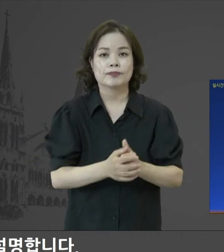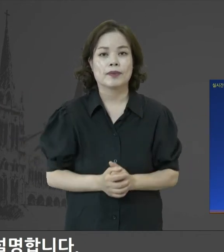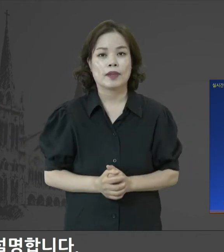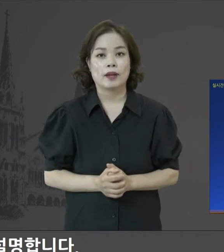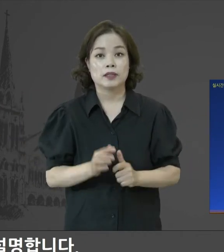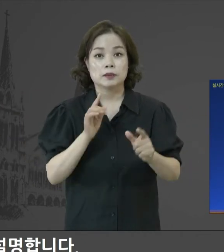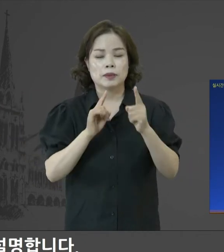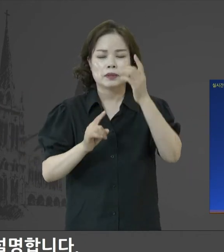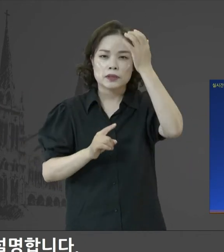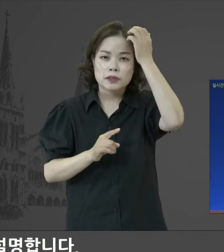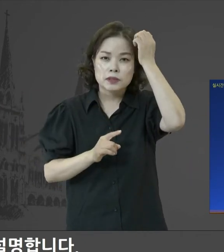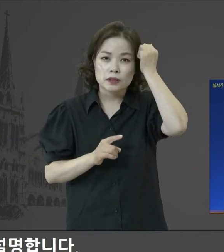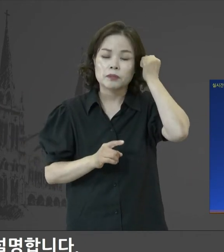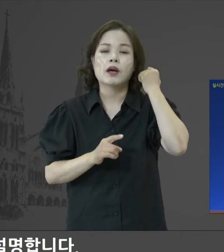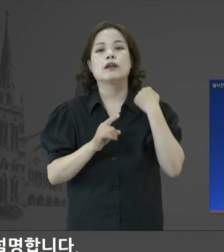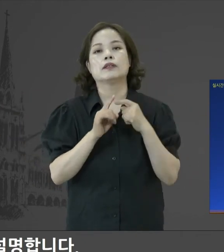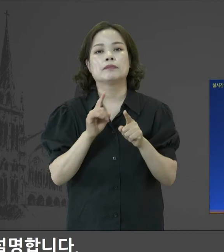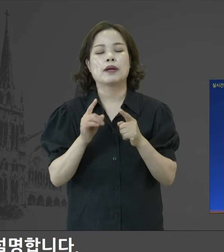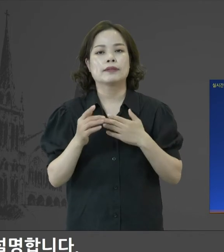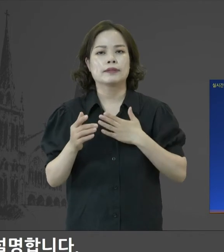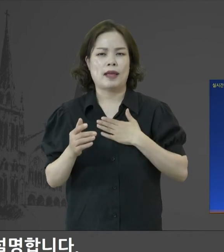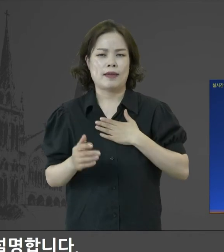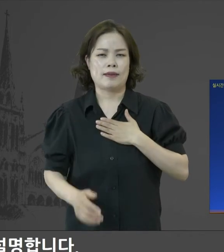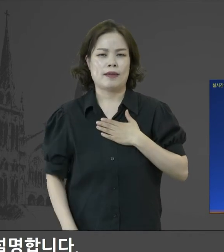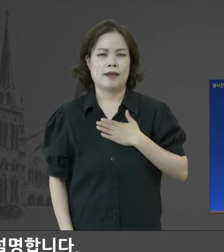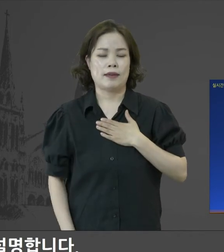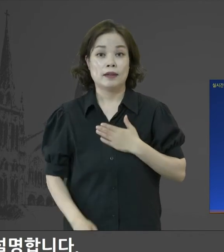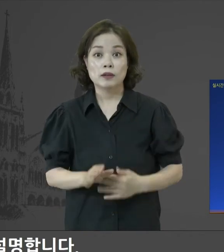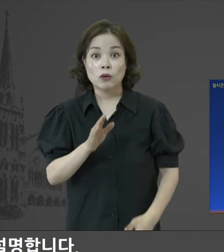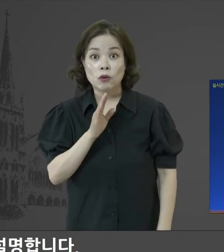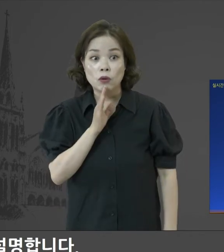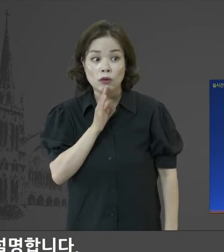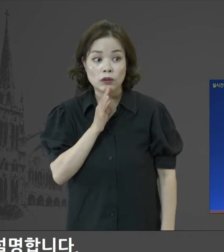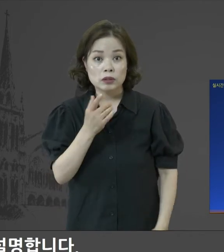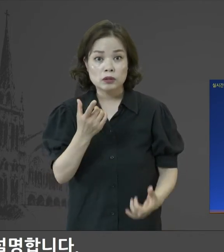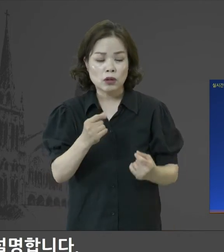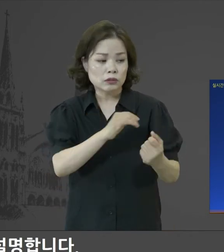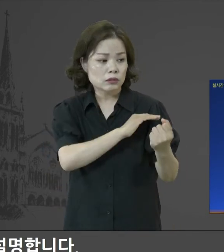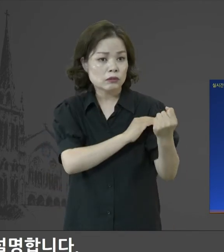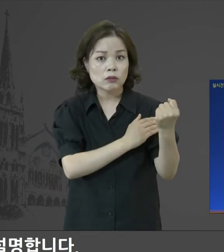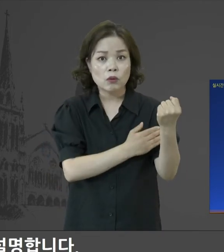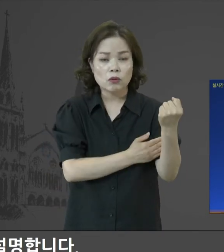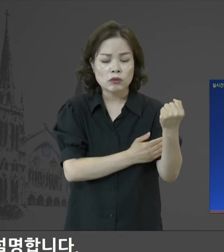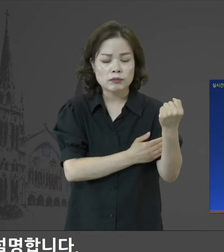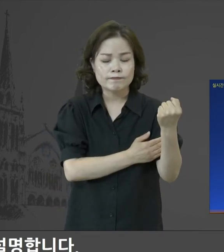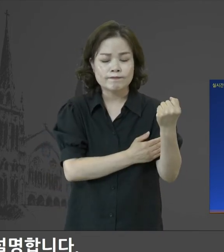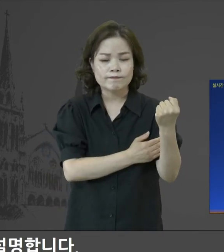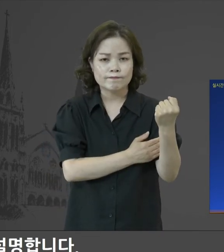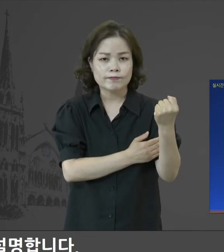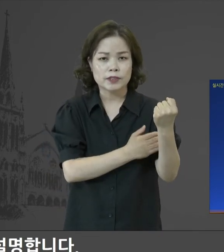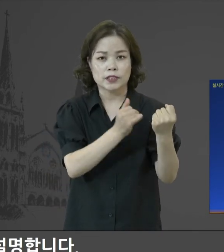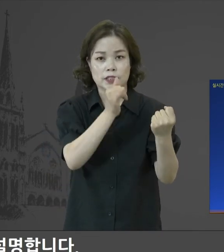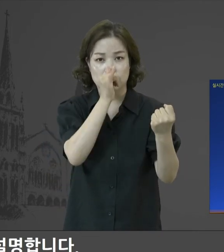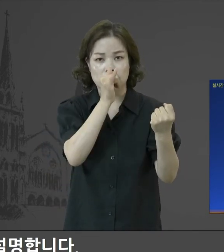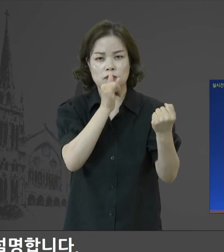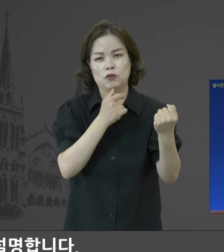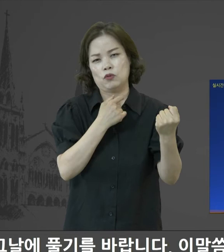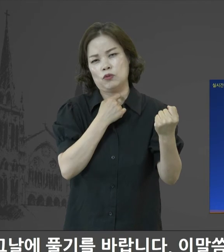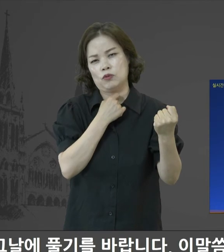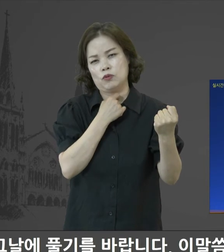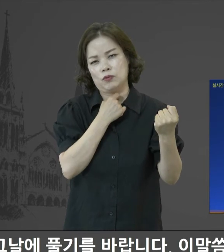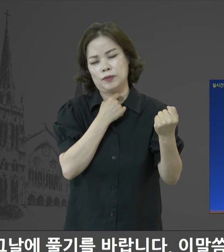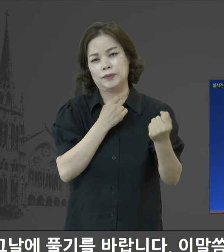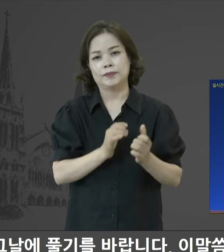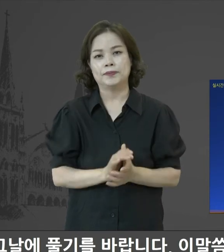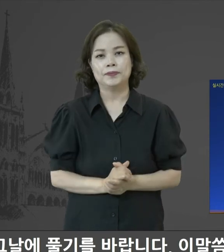이 말씀을 기억하면서 이 말씀이 나에게 정말 그러한 능력으로 다가올 수 있기를